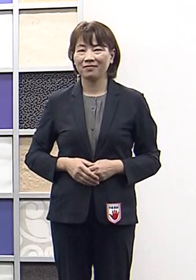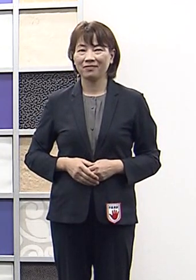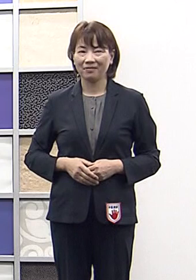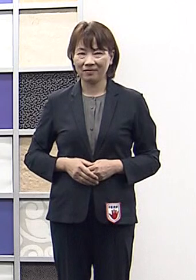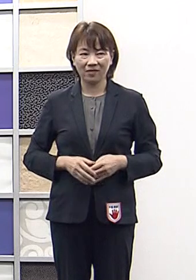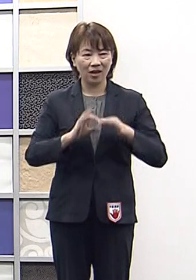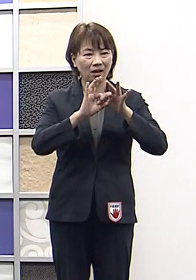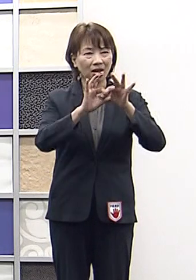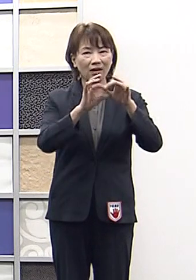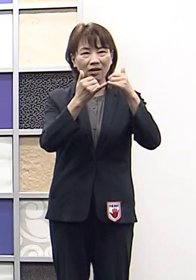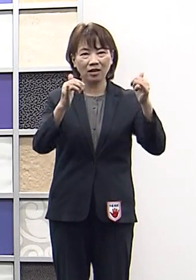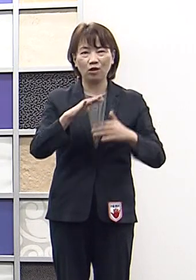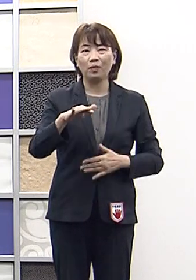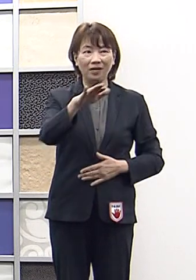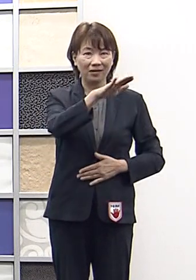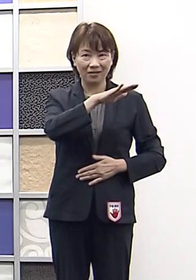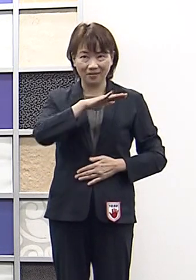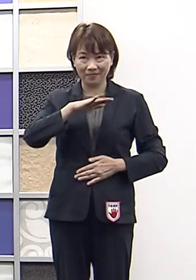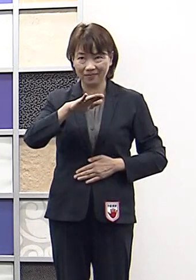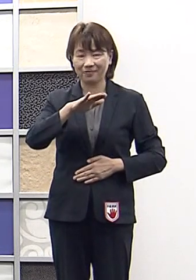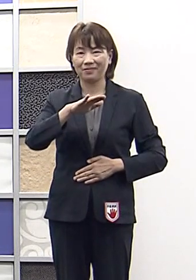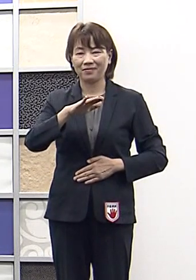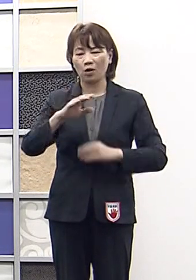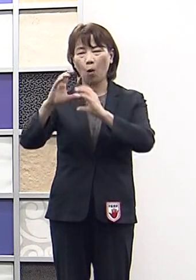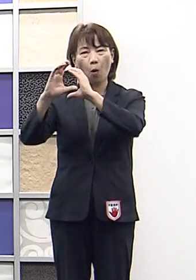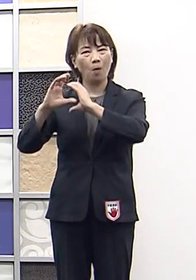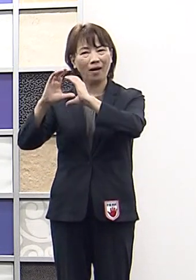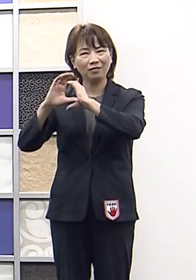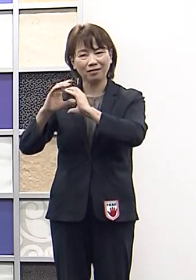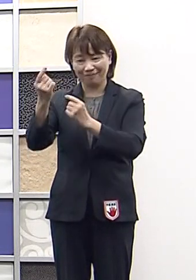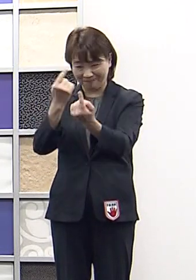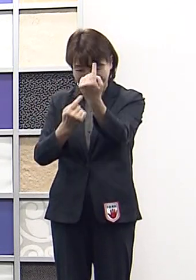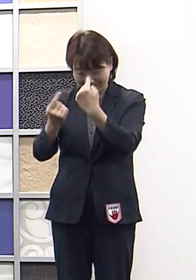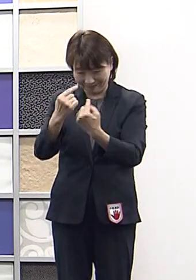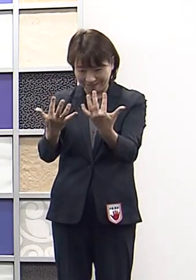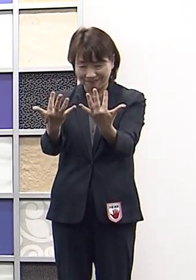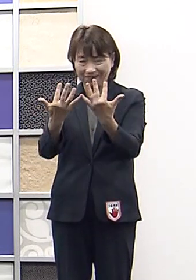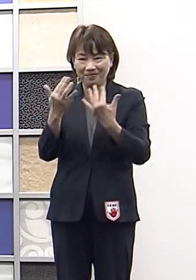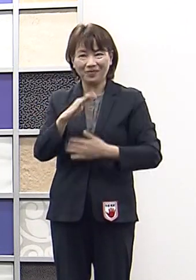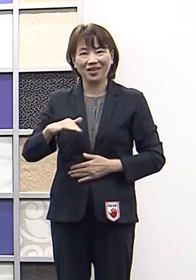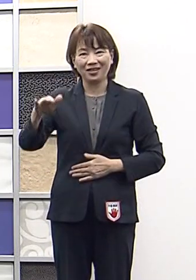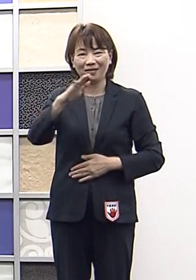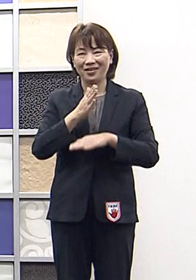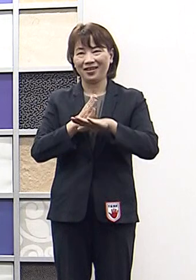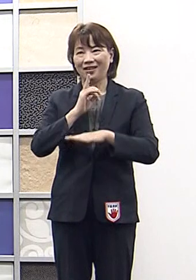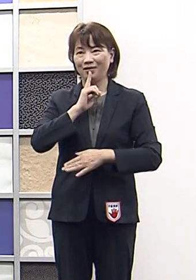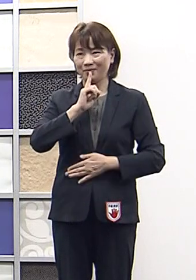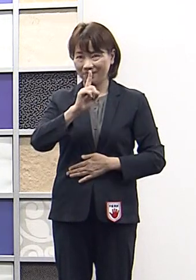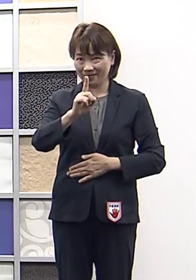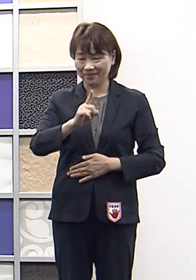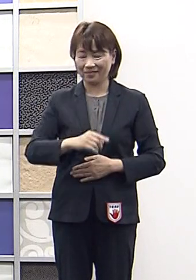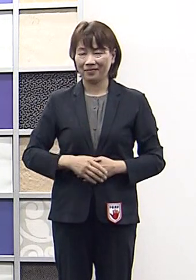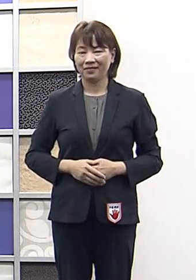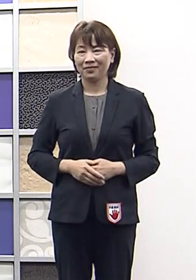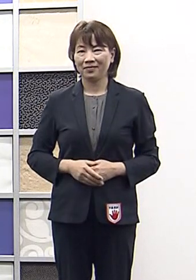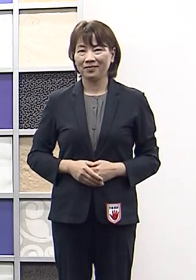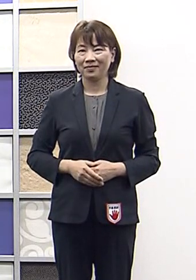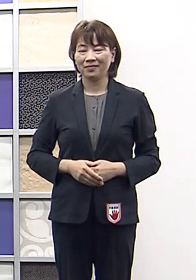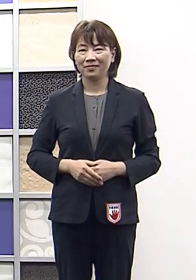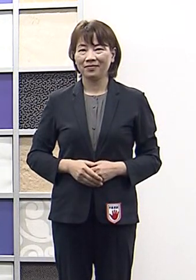関係者の皆さんはじめ、そしてお祭りに、お越しいただいた皆様に、感謝を申し上げたいと思います。